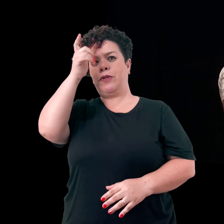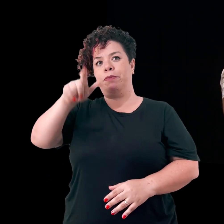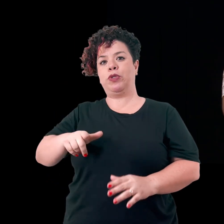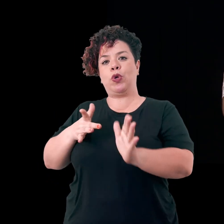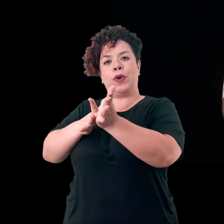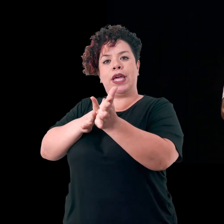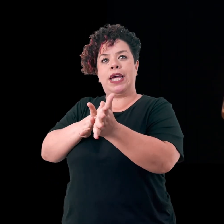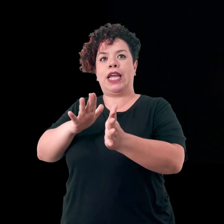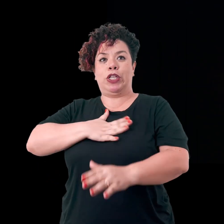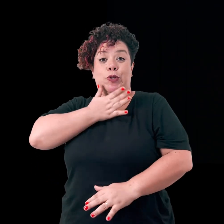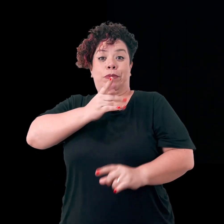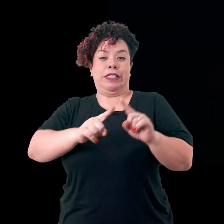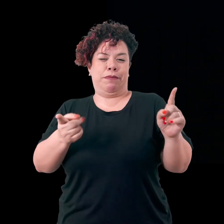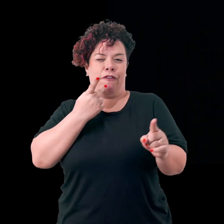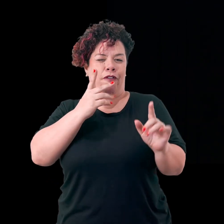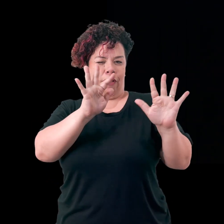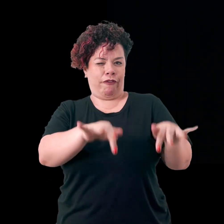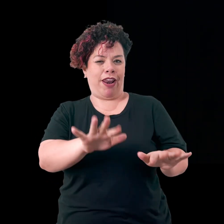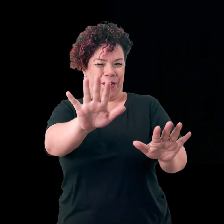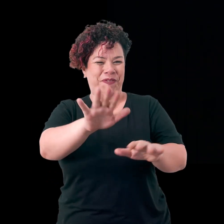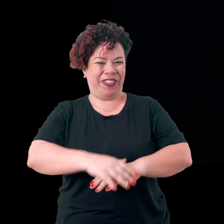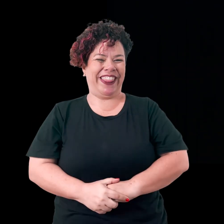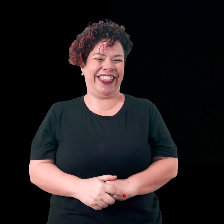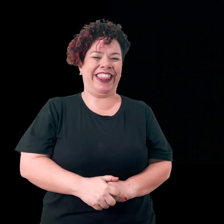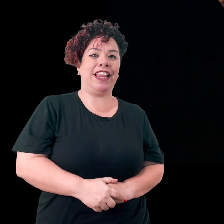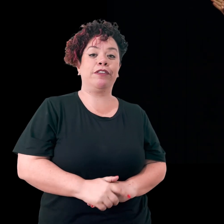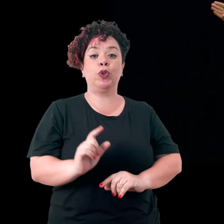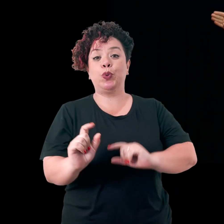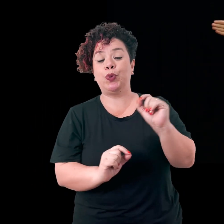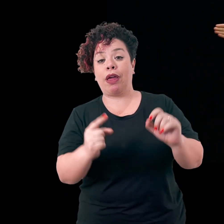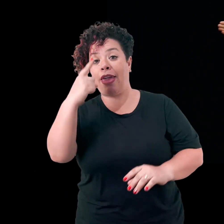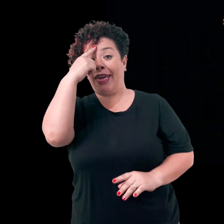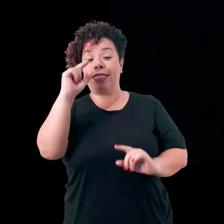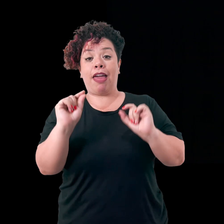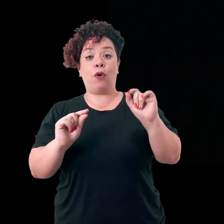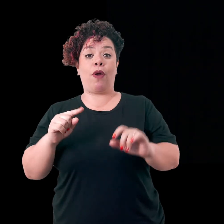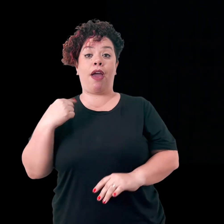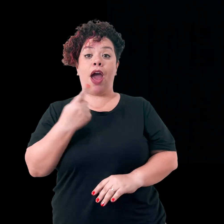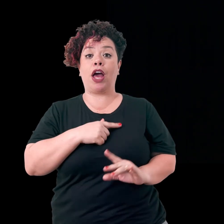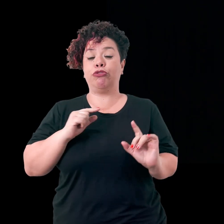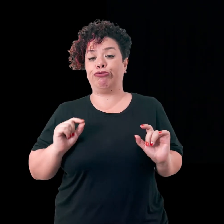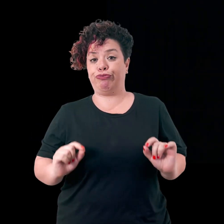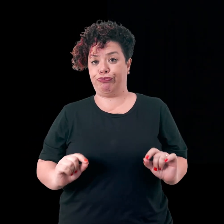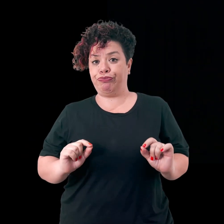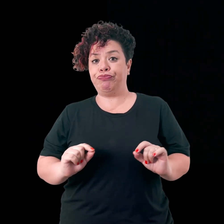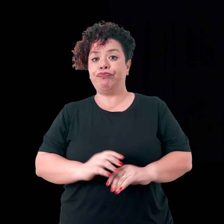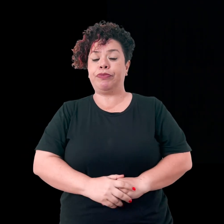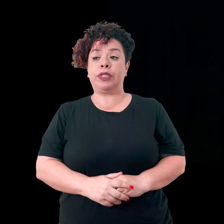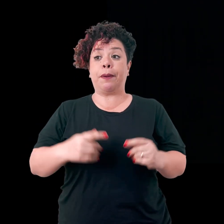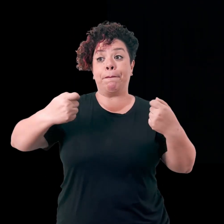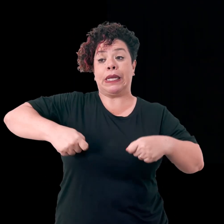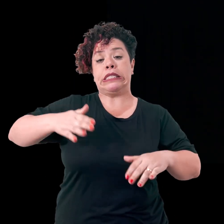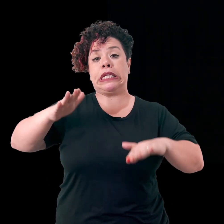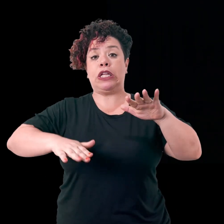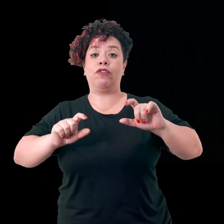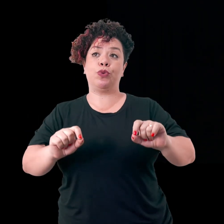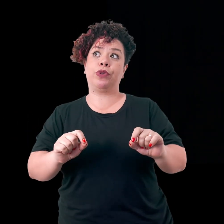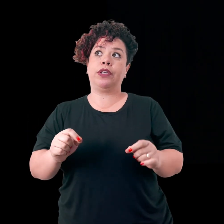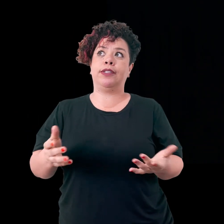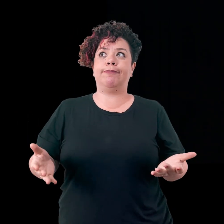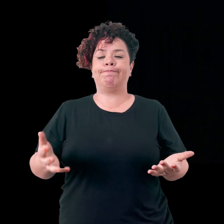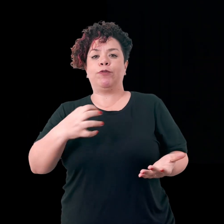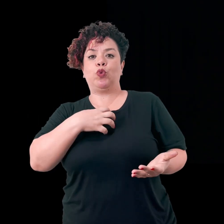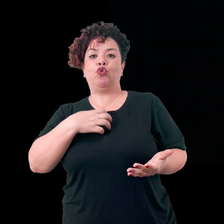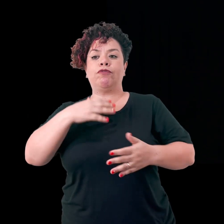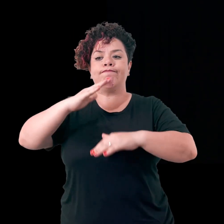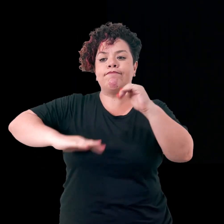enganei, né, eu não falei qual era a surpresa, mas vou falar no final, tá? É a ideia de que a gente precisa, talvez, de forma